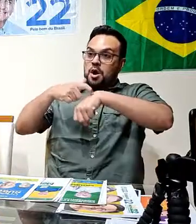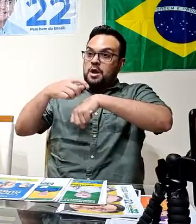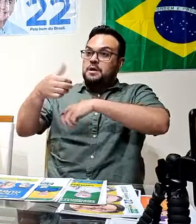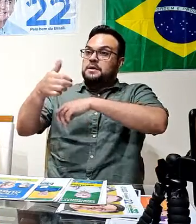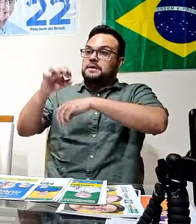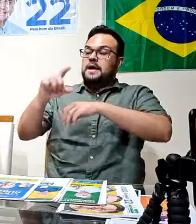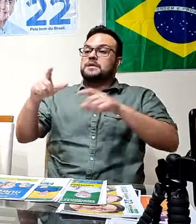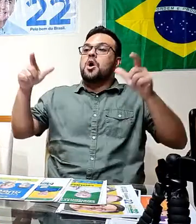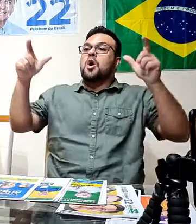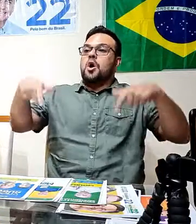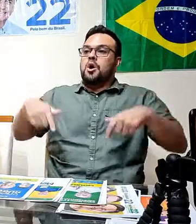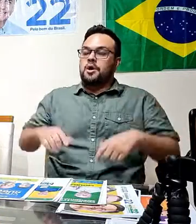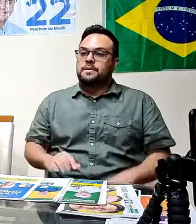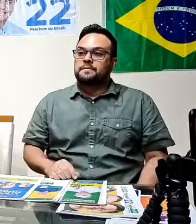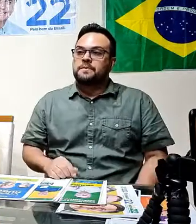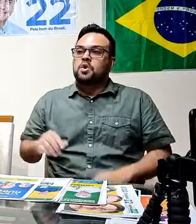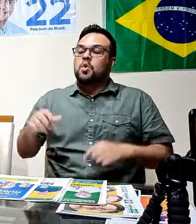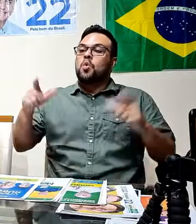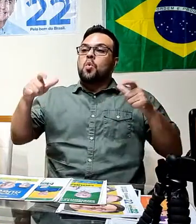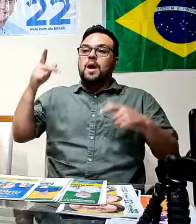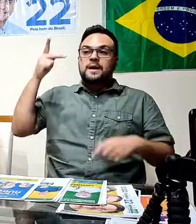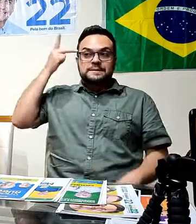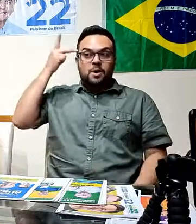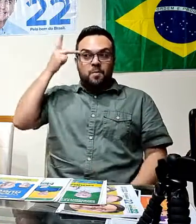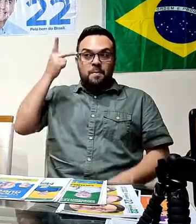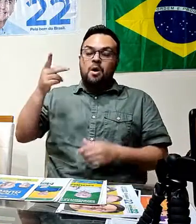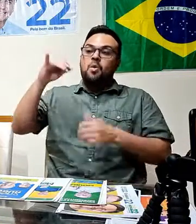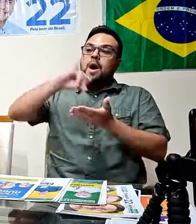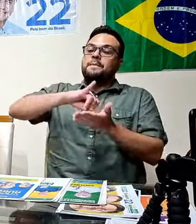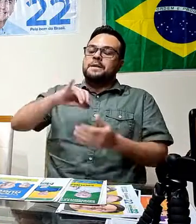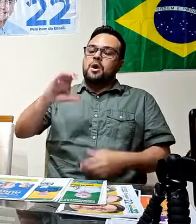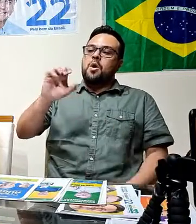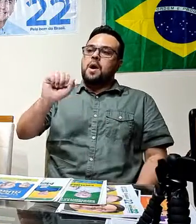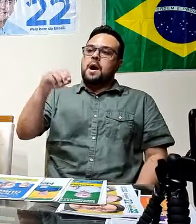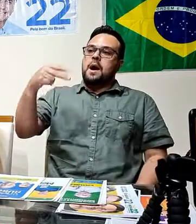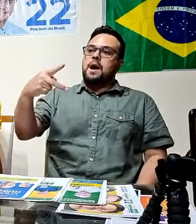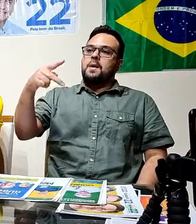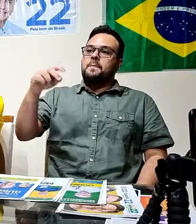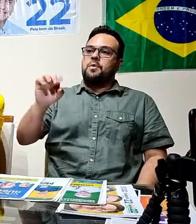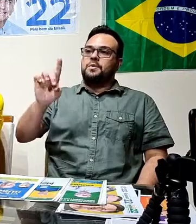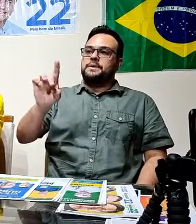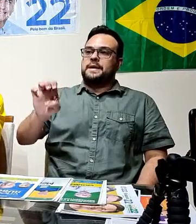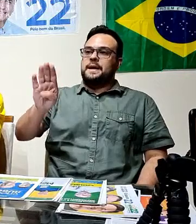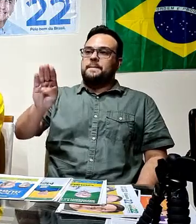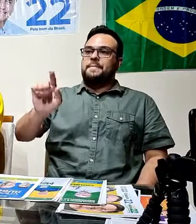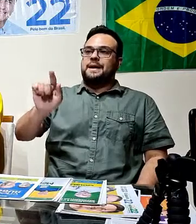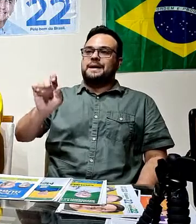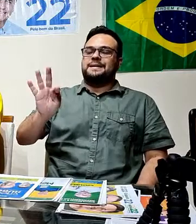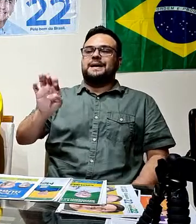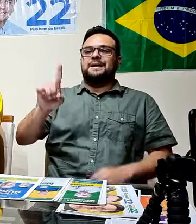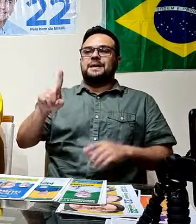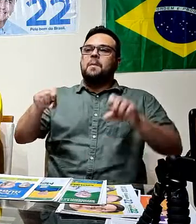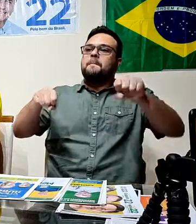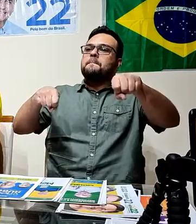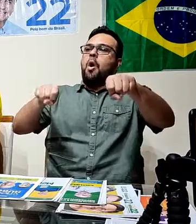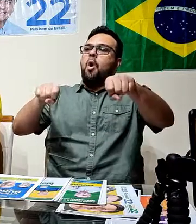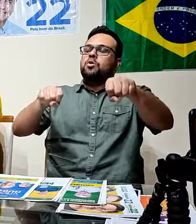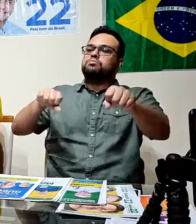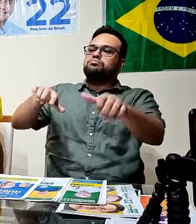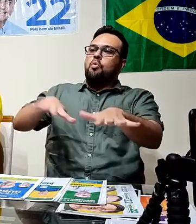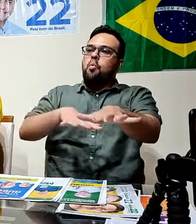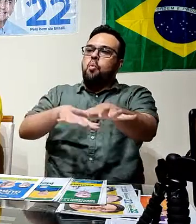na região do Campo de Bagatelle, São Paulo, capital, teve uma concentração de motos, vamos dar um passeio no